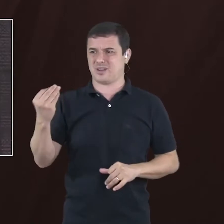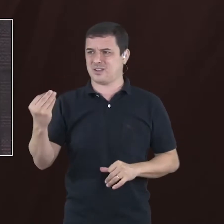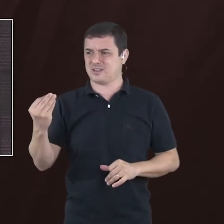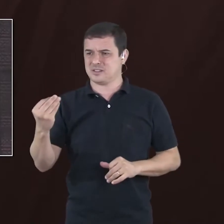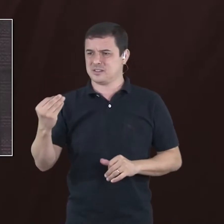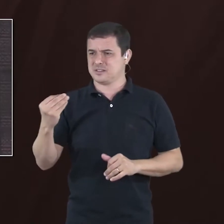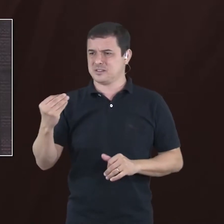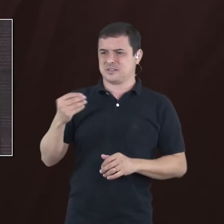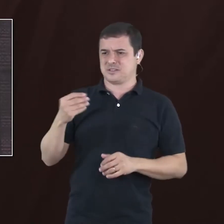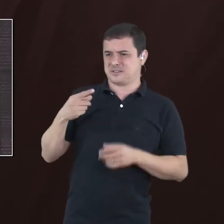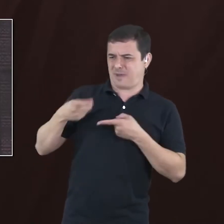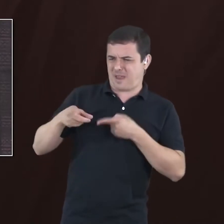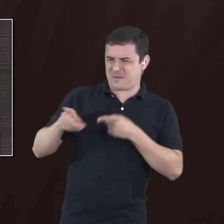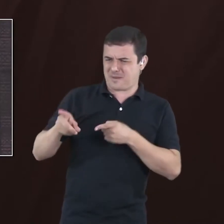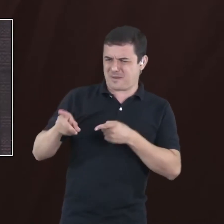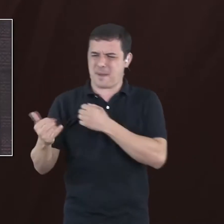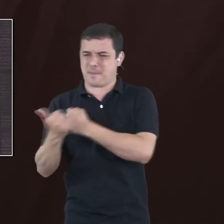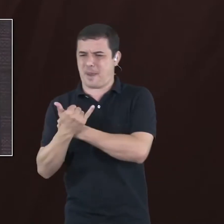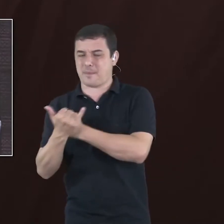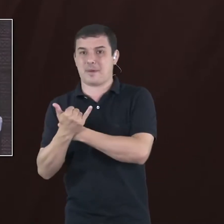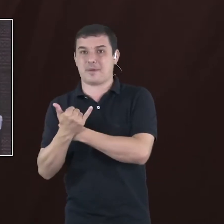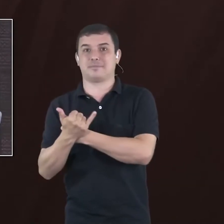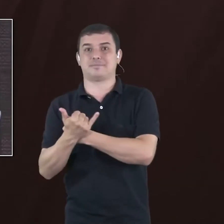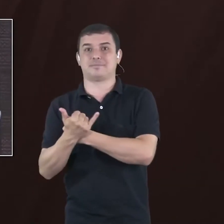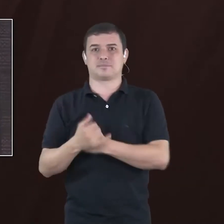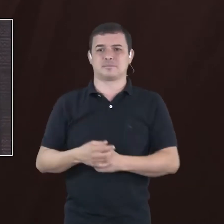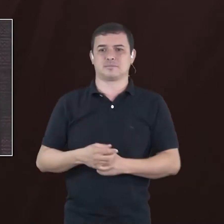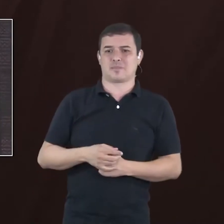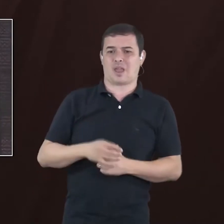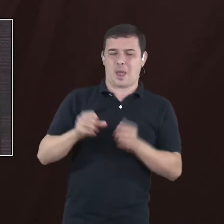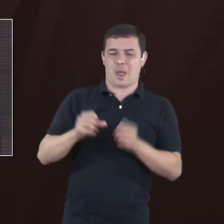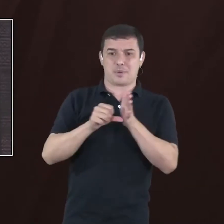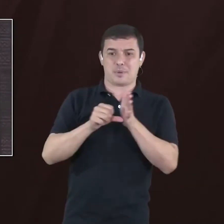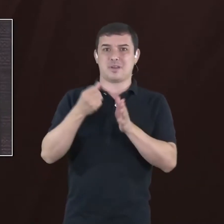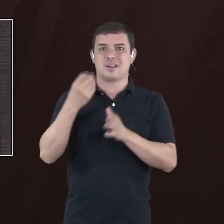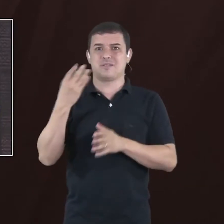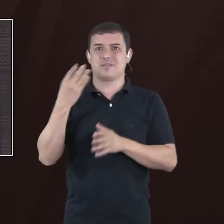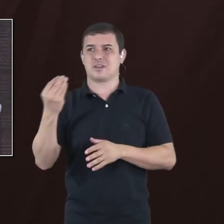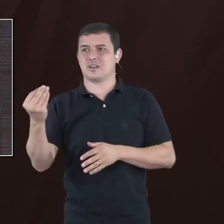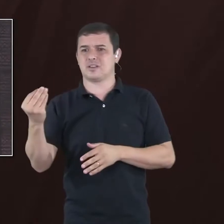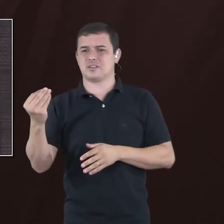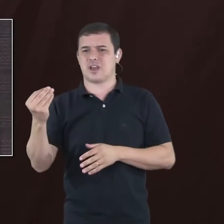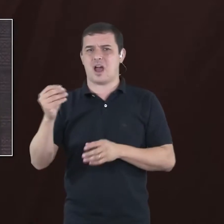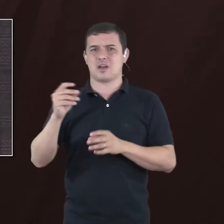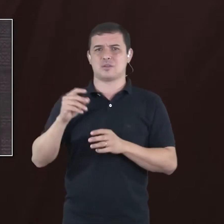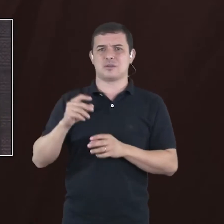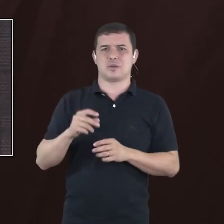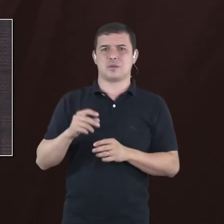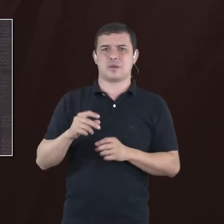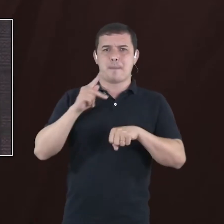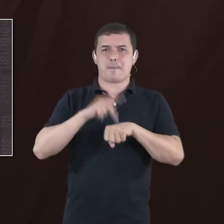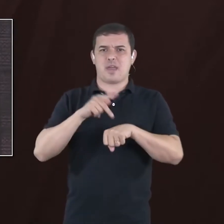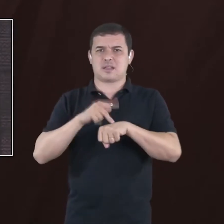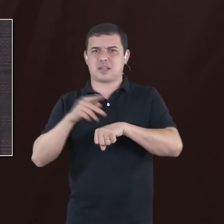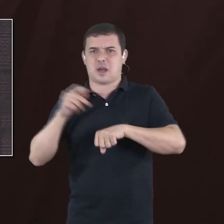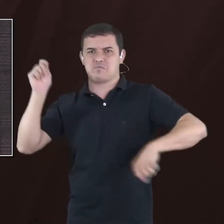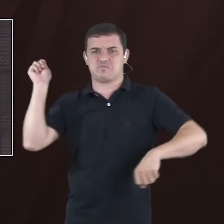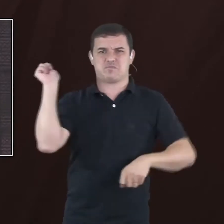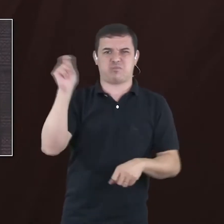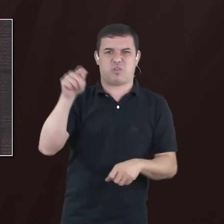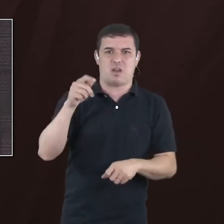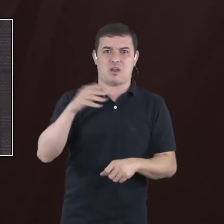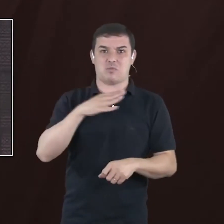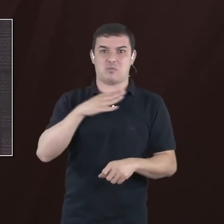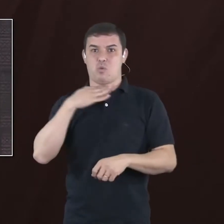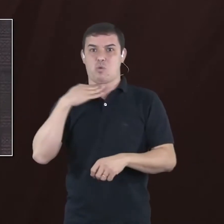Ele sofreu na primeira viagem, ele foi lá em Listra mesmo, ele foi apedrejado e tido como morto. Vocês se